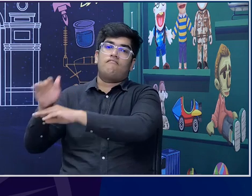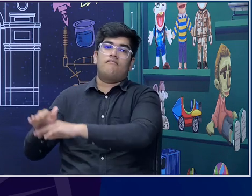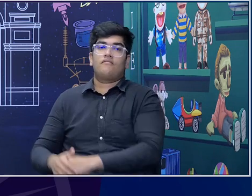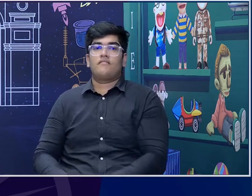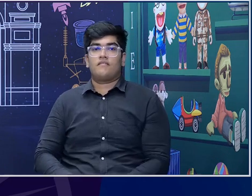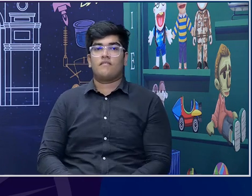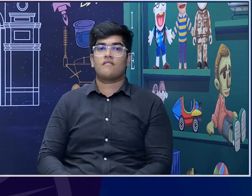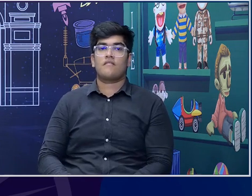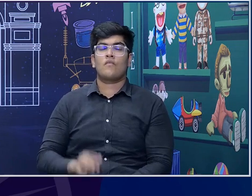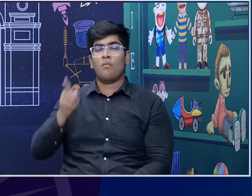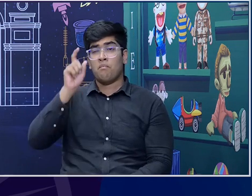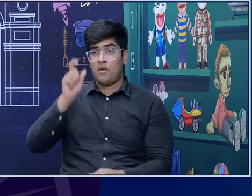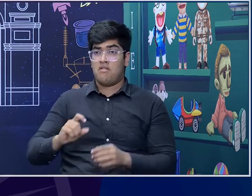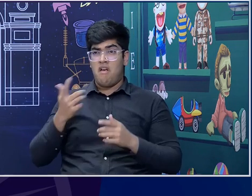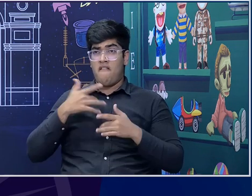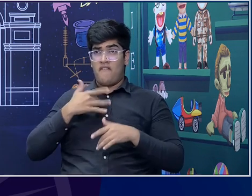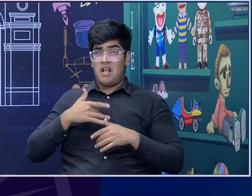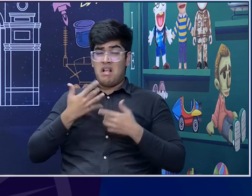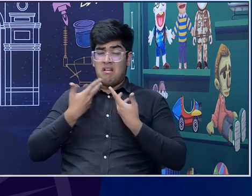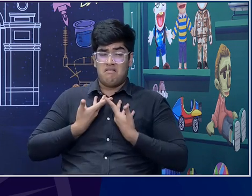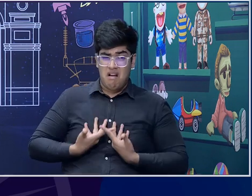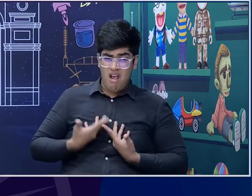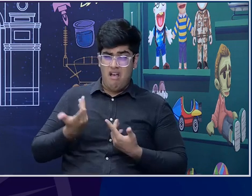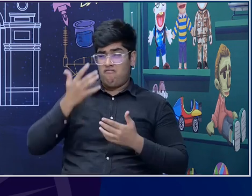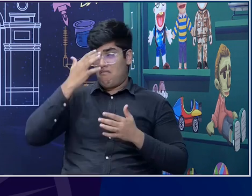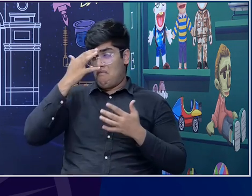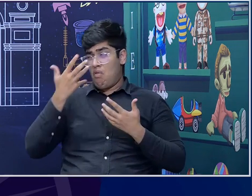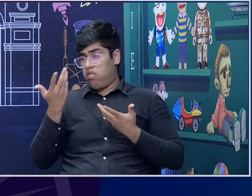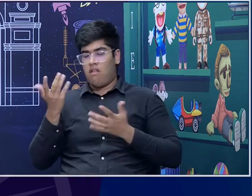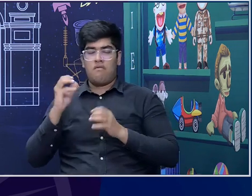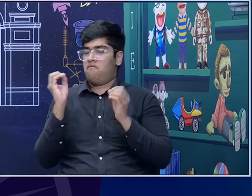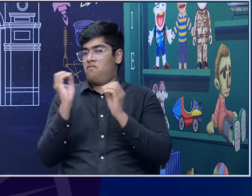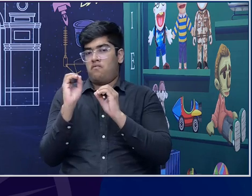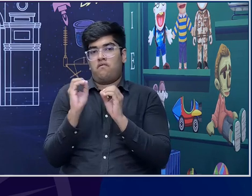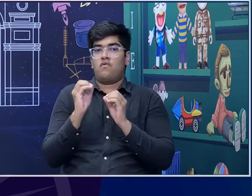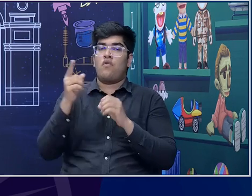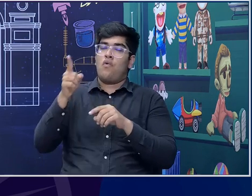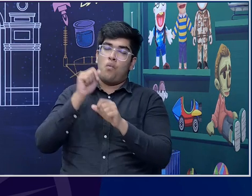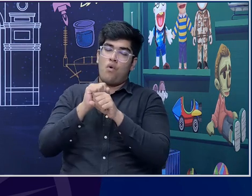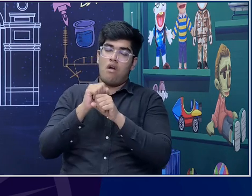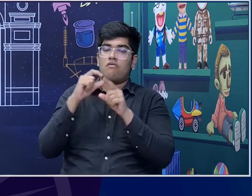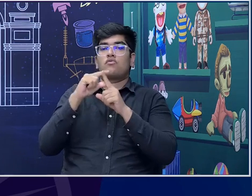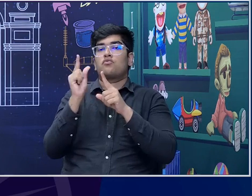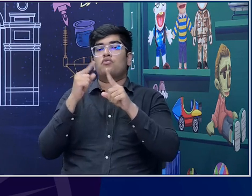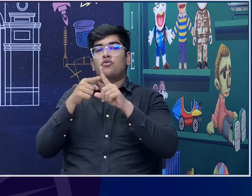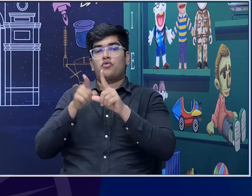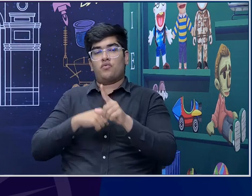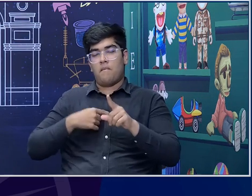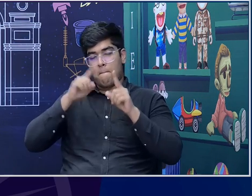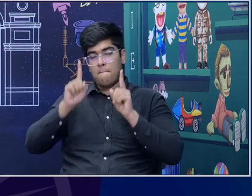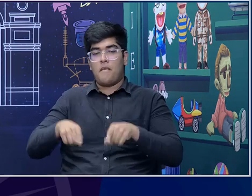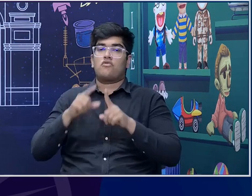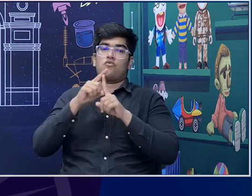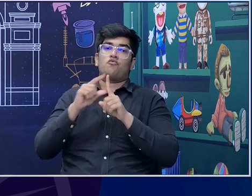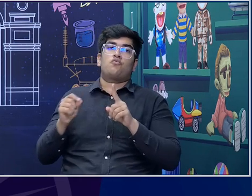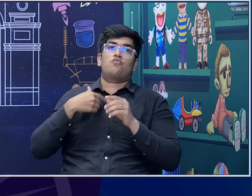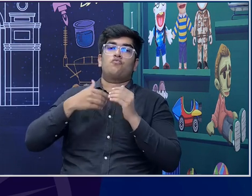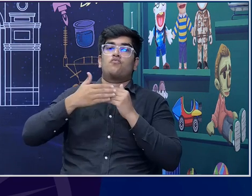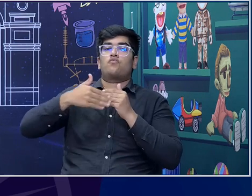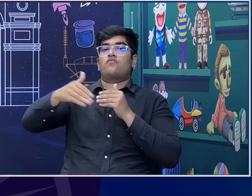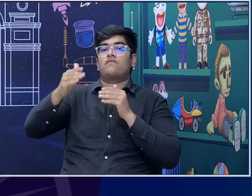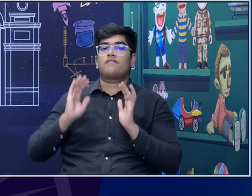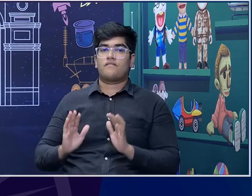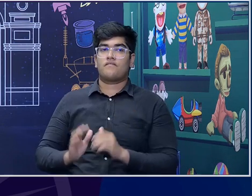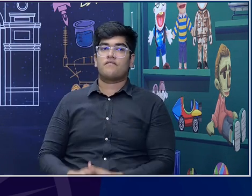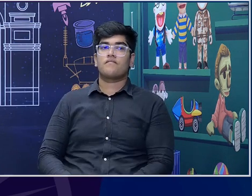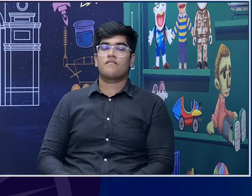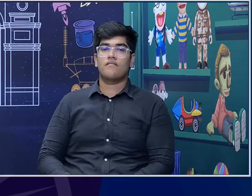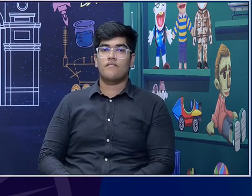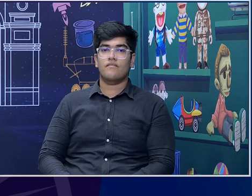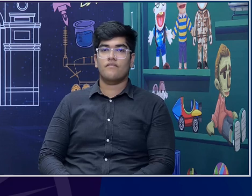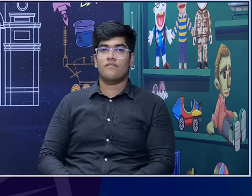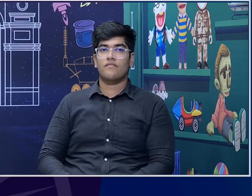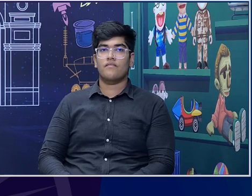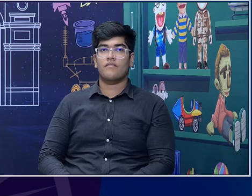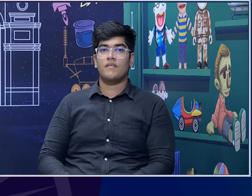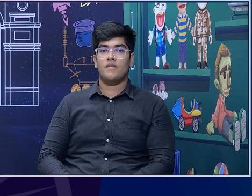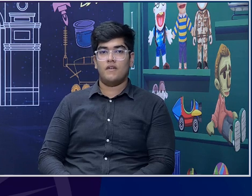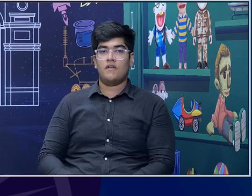बि